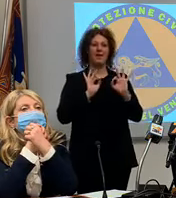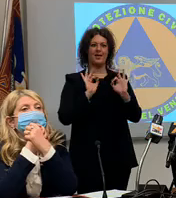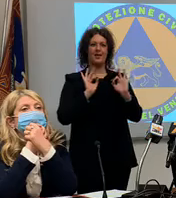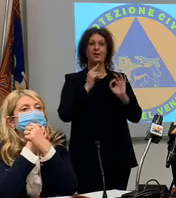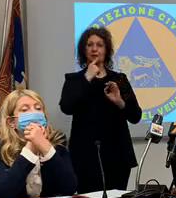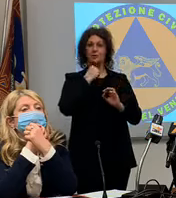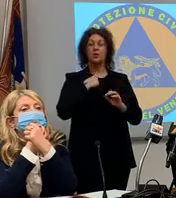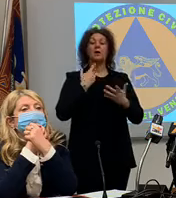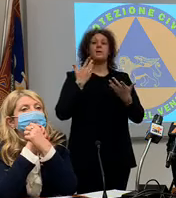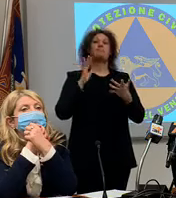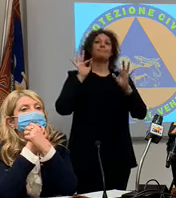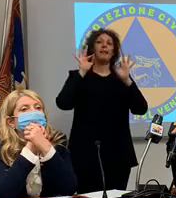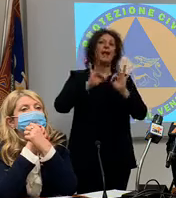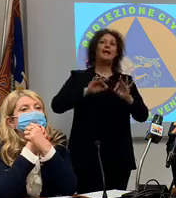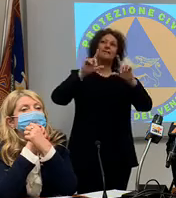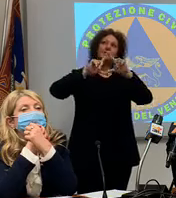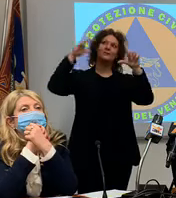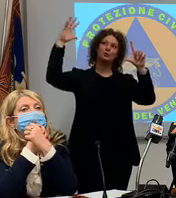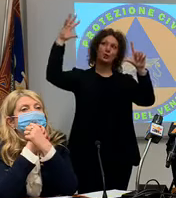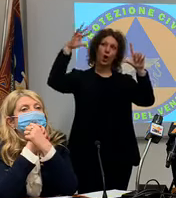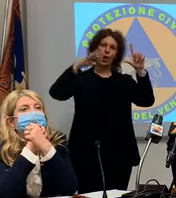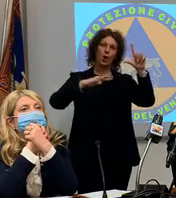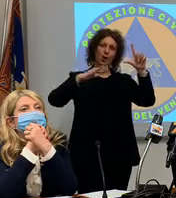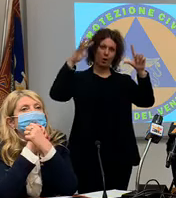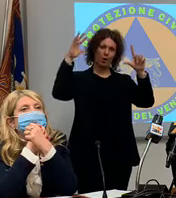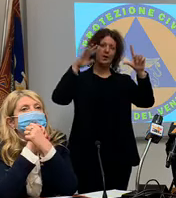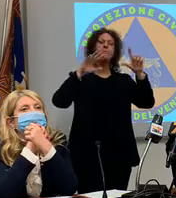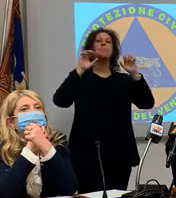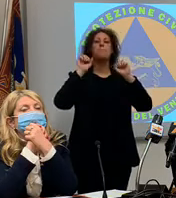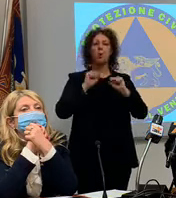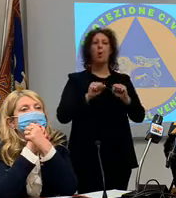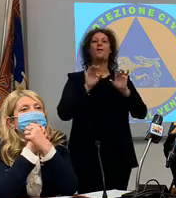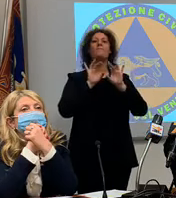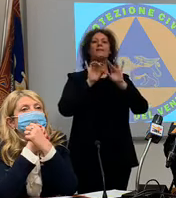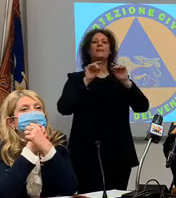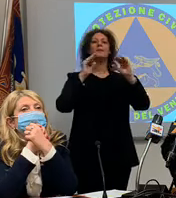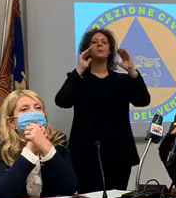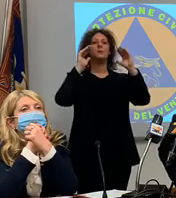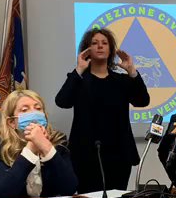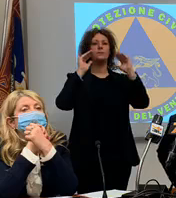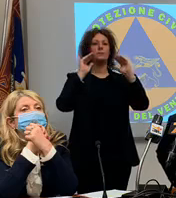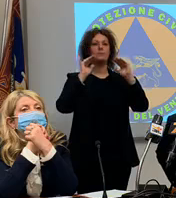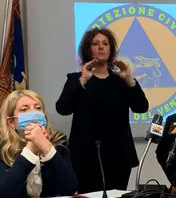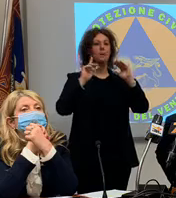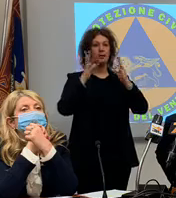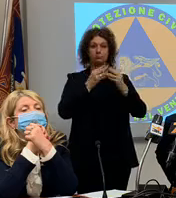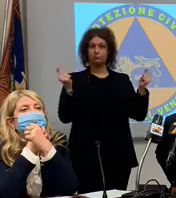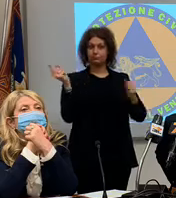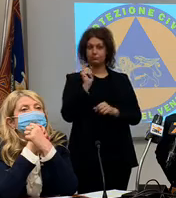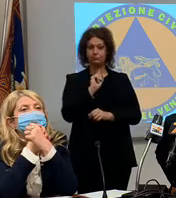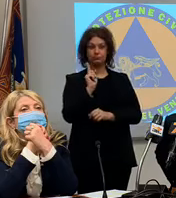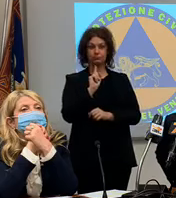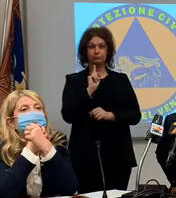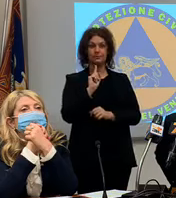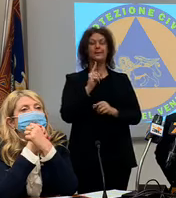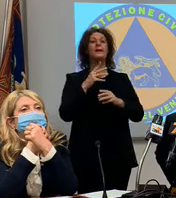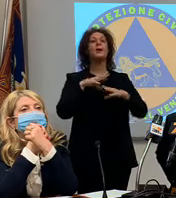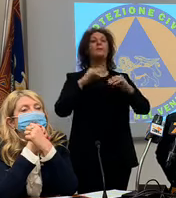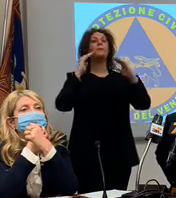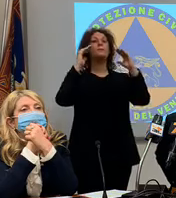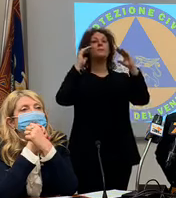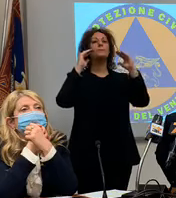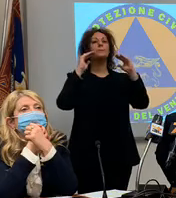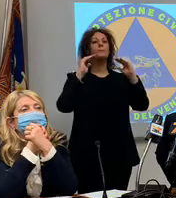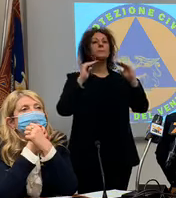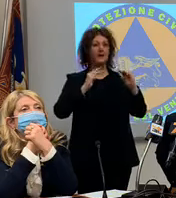probabilmente ci sarà un calo diventa Silente ma non è assente Infatti ci ha accompagnato tutta l'estate Se volete un